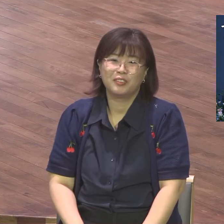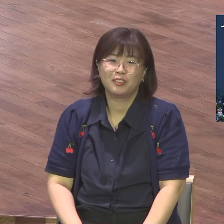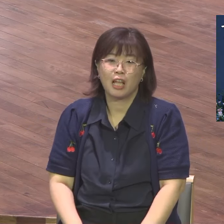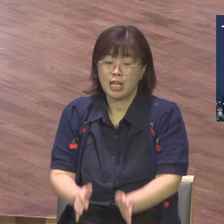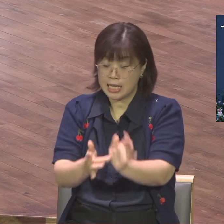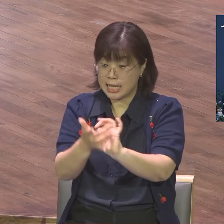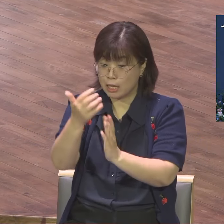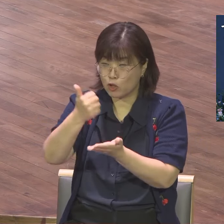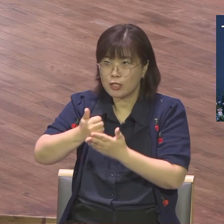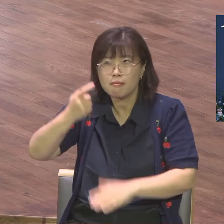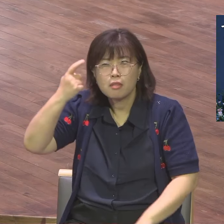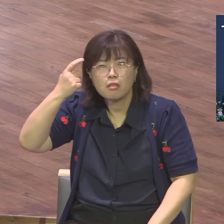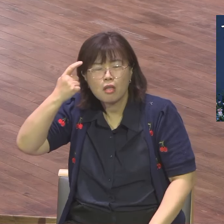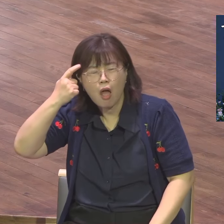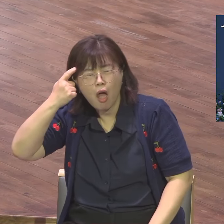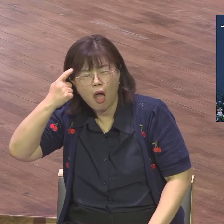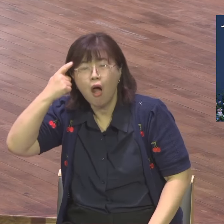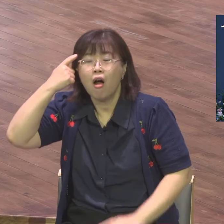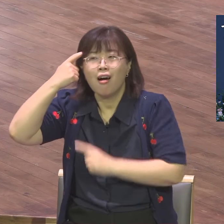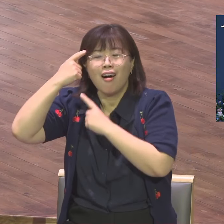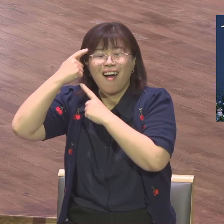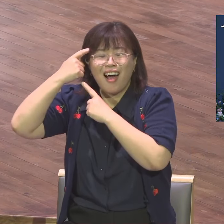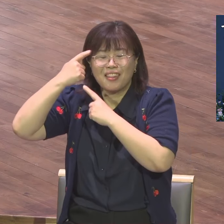예수를 생각만 해도